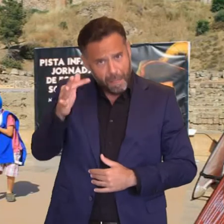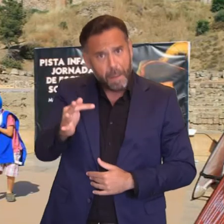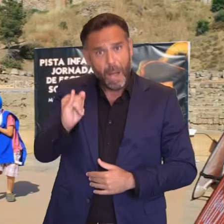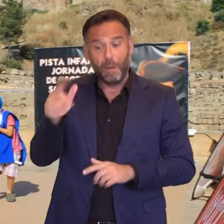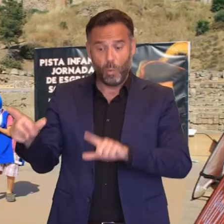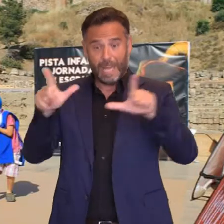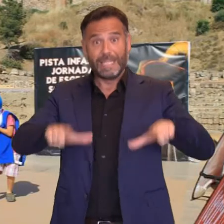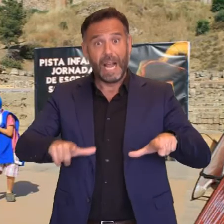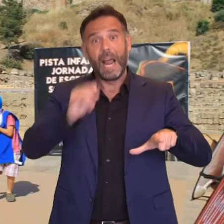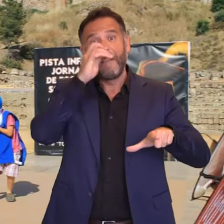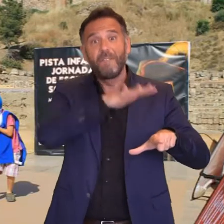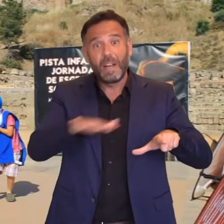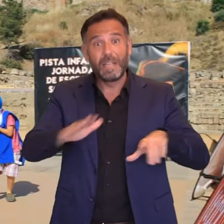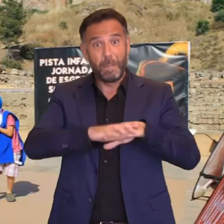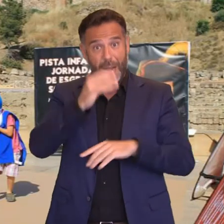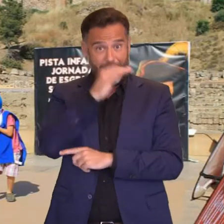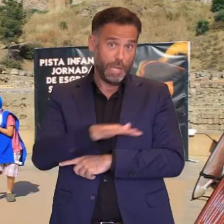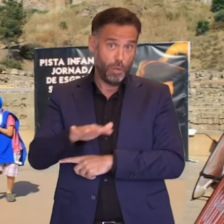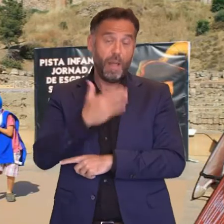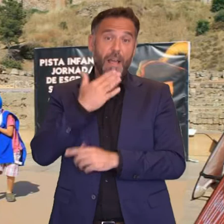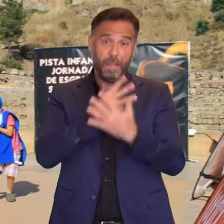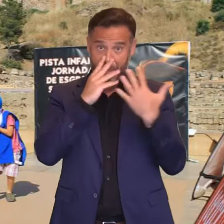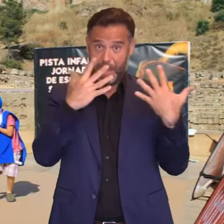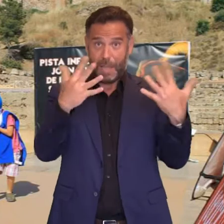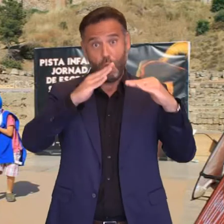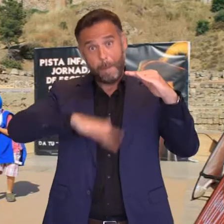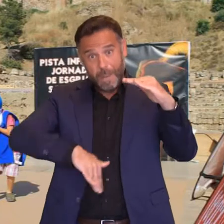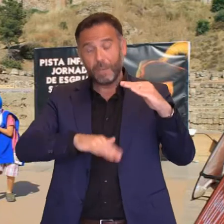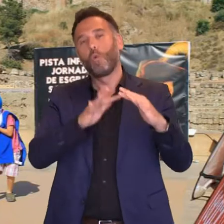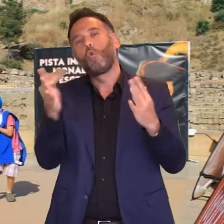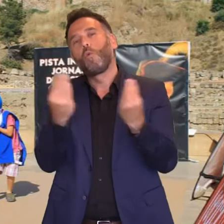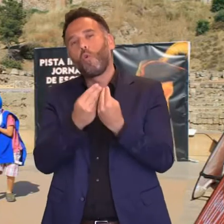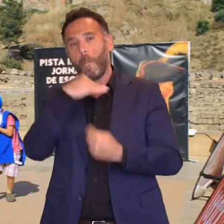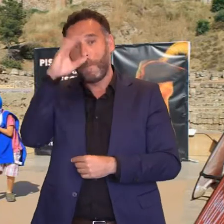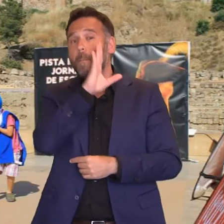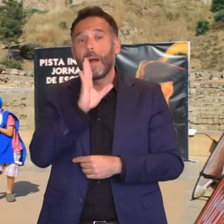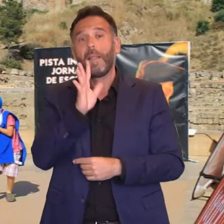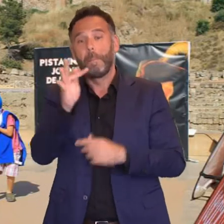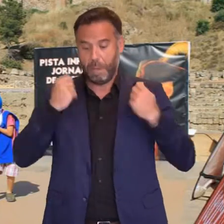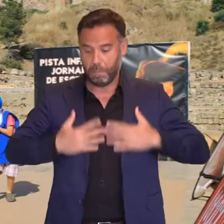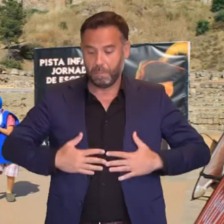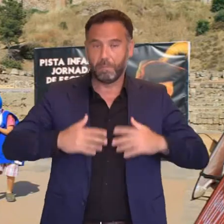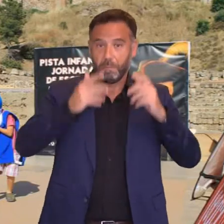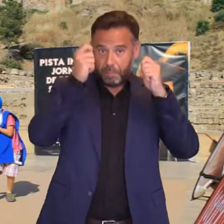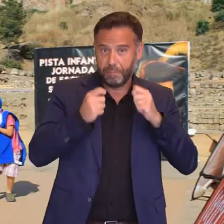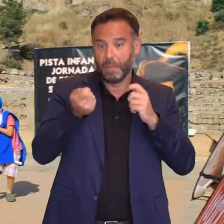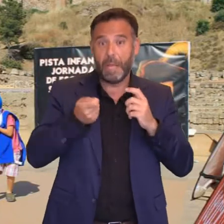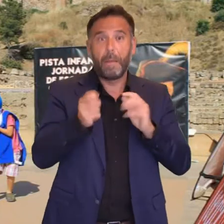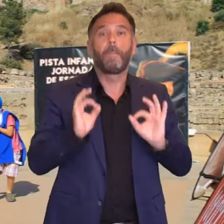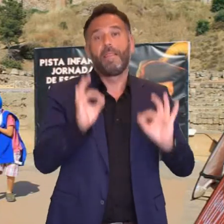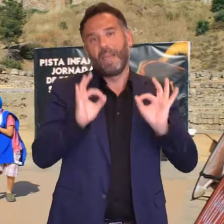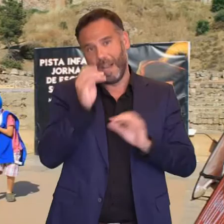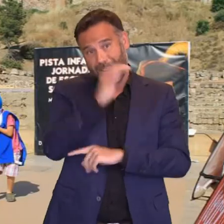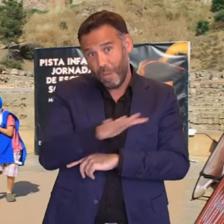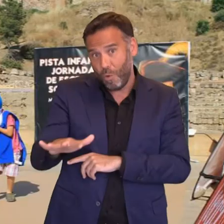Además, habrá una pista infantil para que los niños menores de 10 años, acompañados por sus padres y equipados con material especial, también puedan disfrutar de